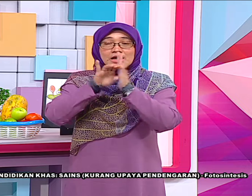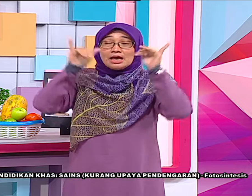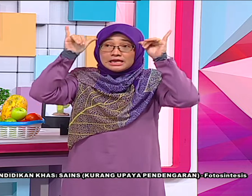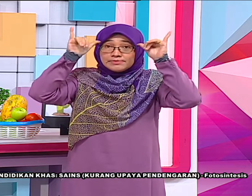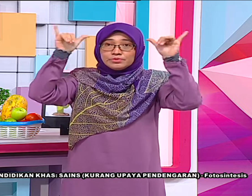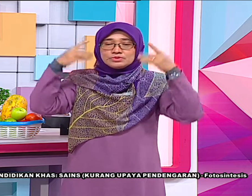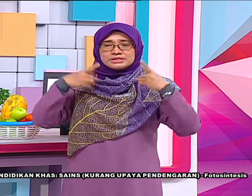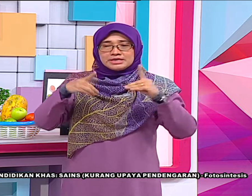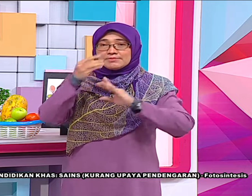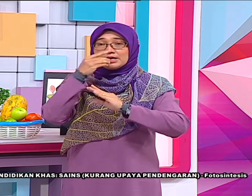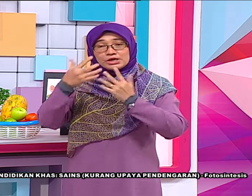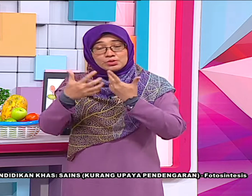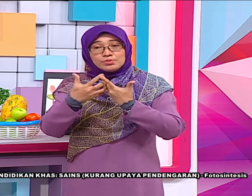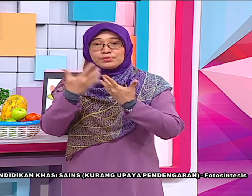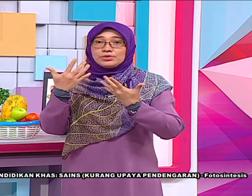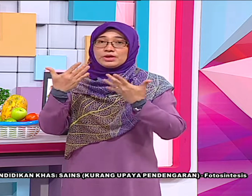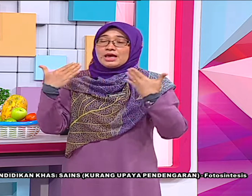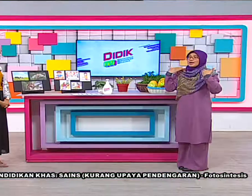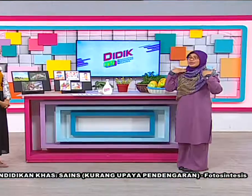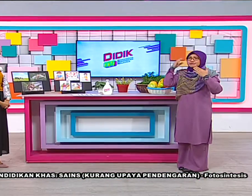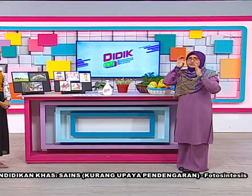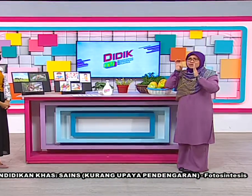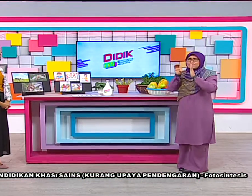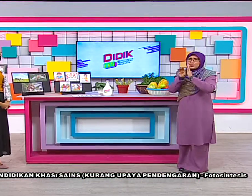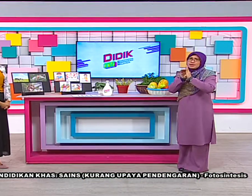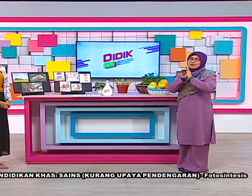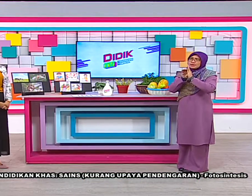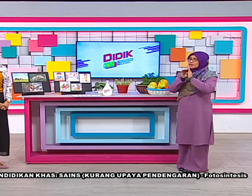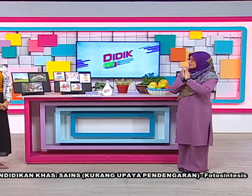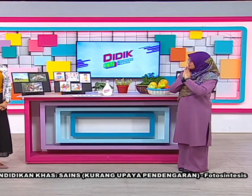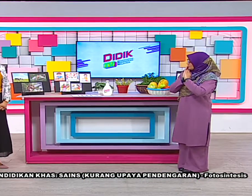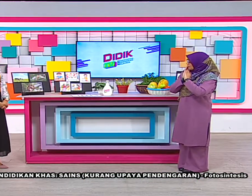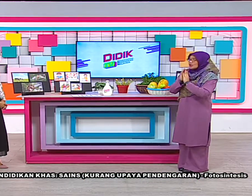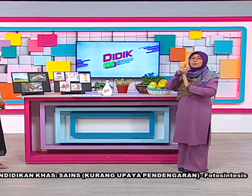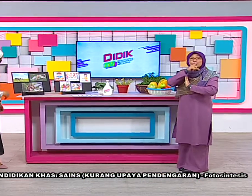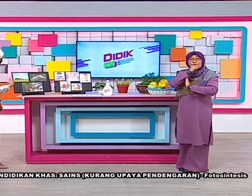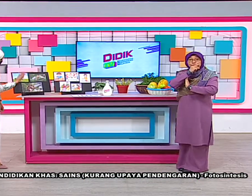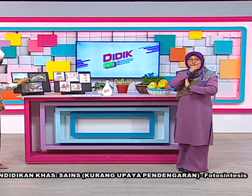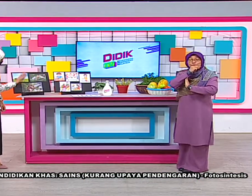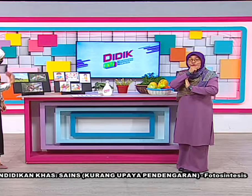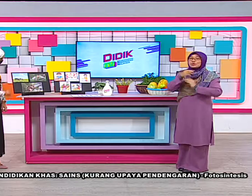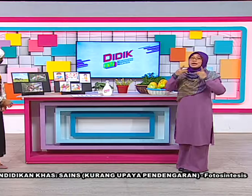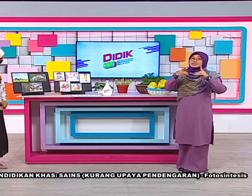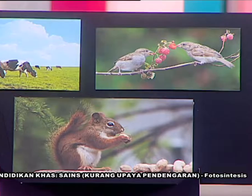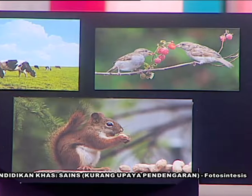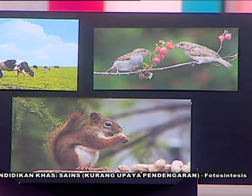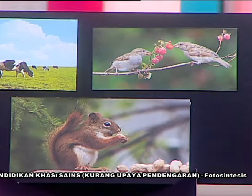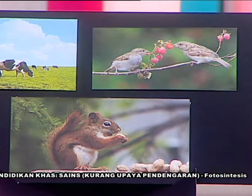lembu sedang makan rumput ada gambar burung burung burung sedang makan